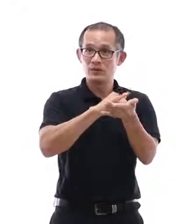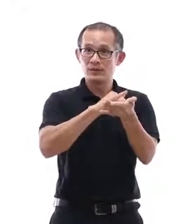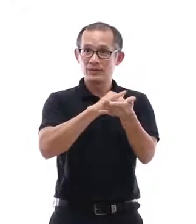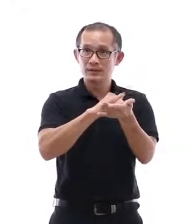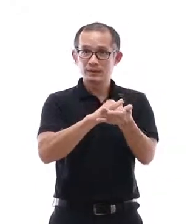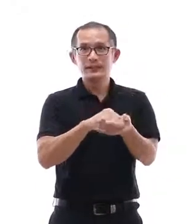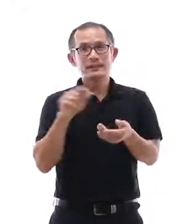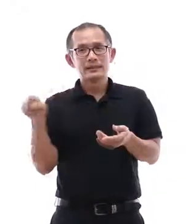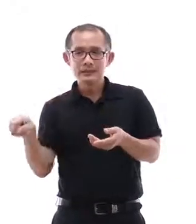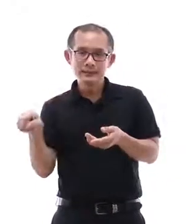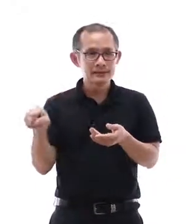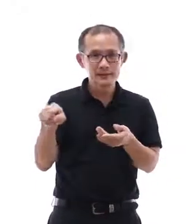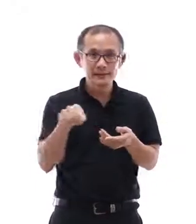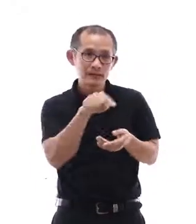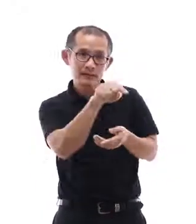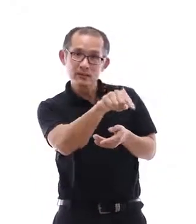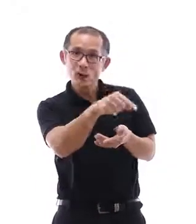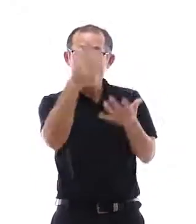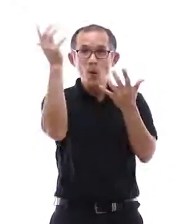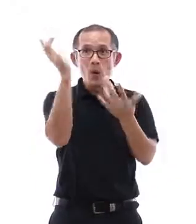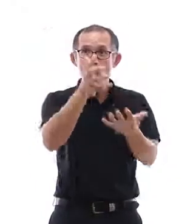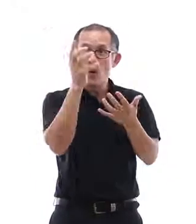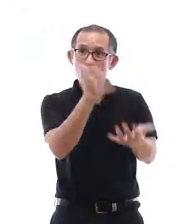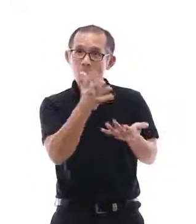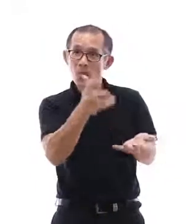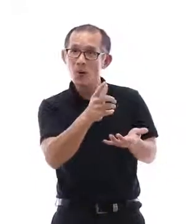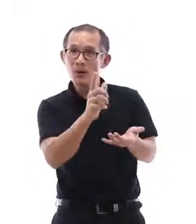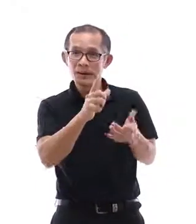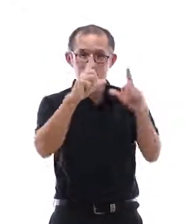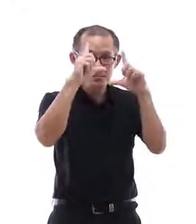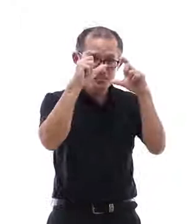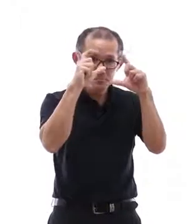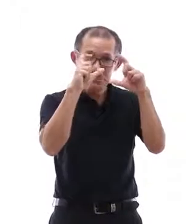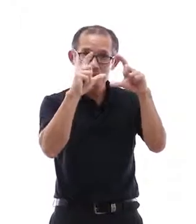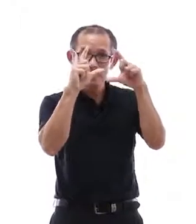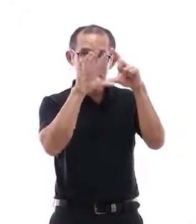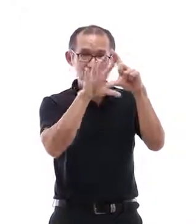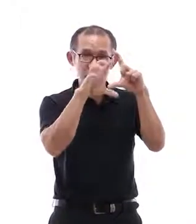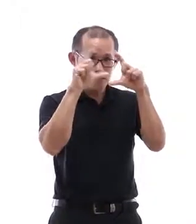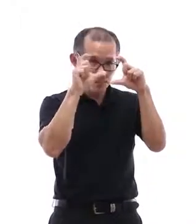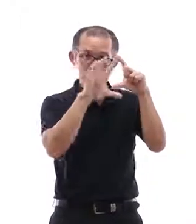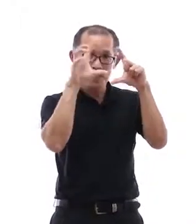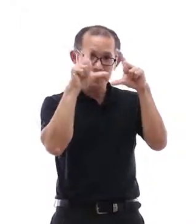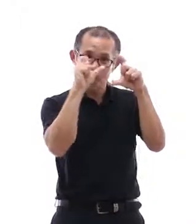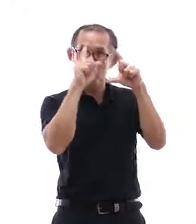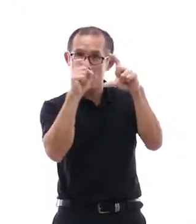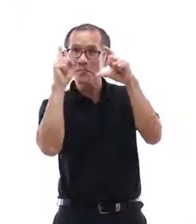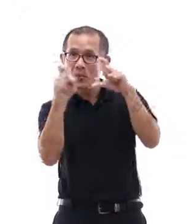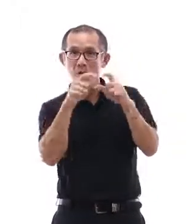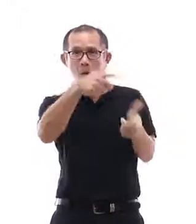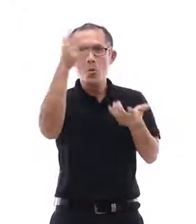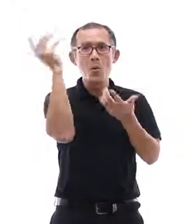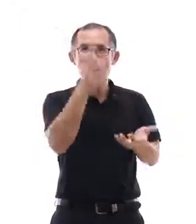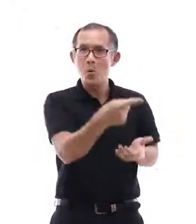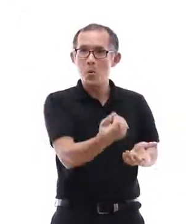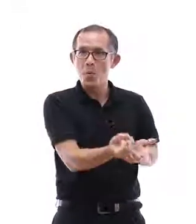到了纽约，他将当时流行的照相写实风潮融入毛毛人之中，